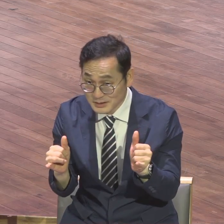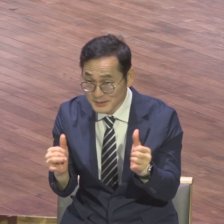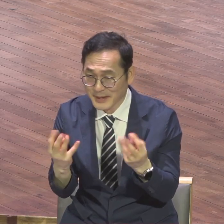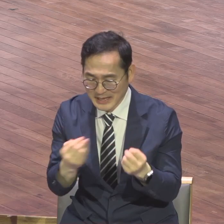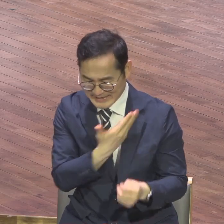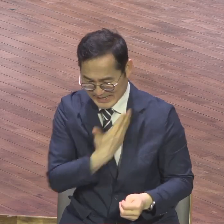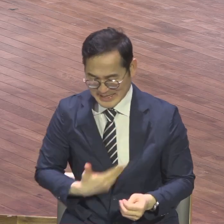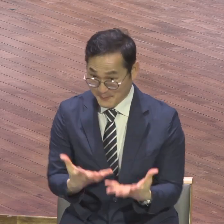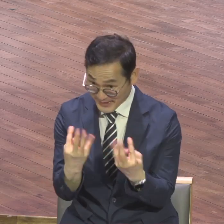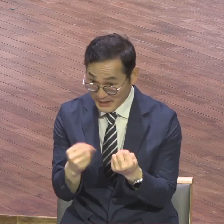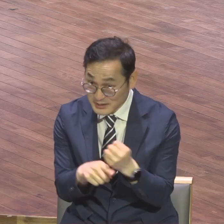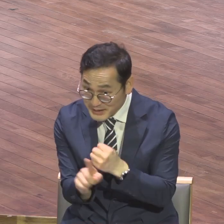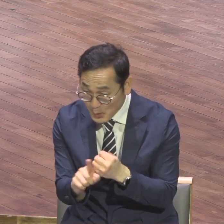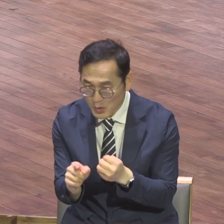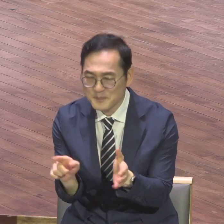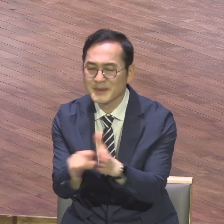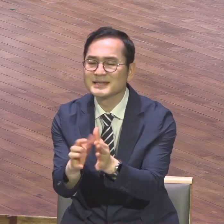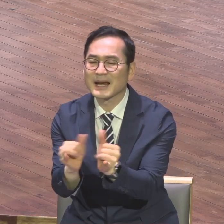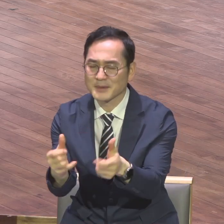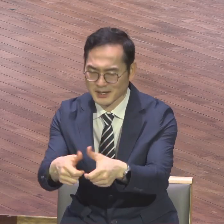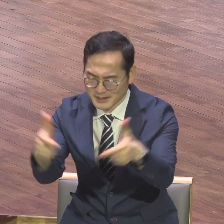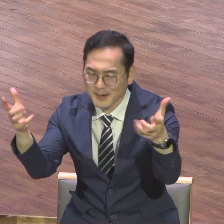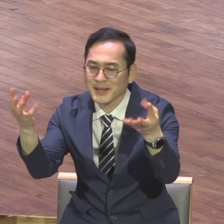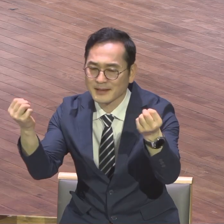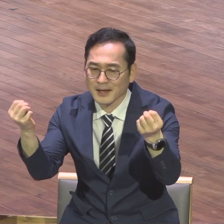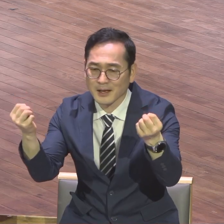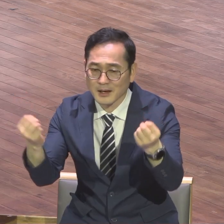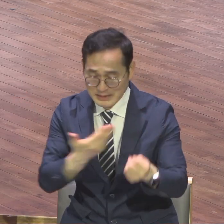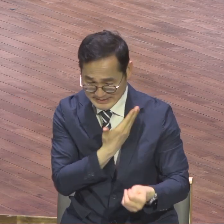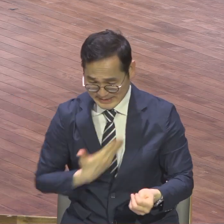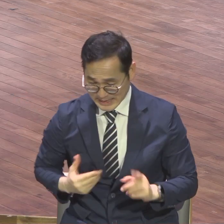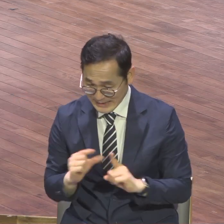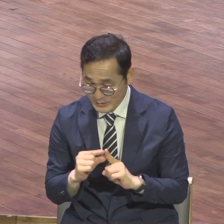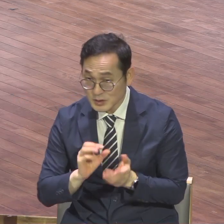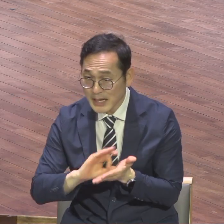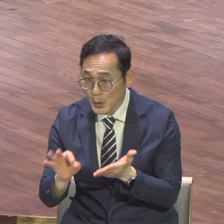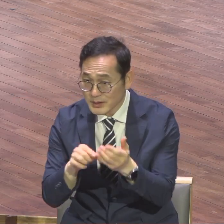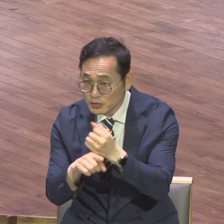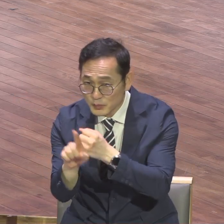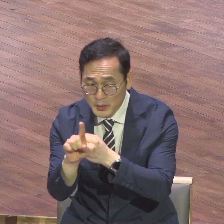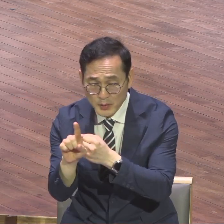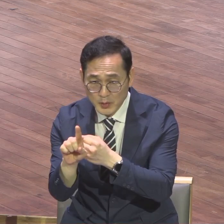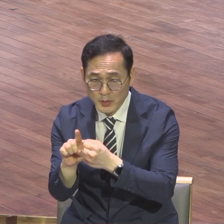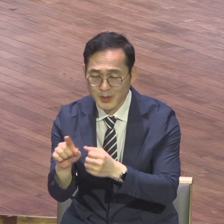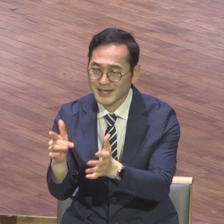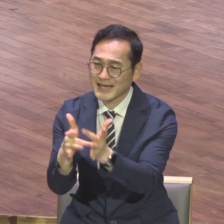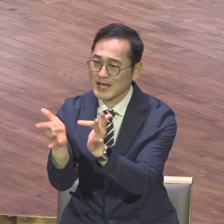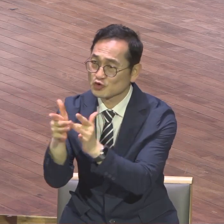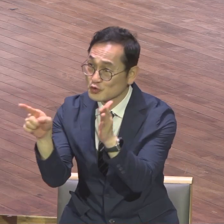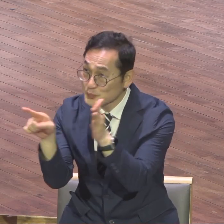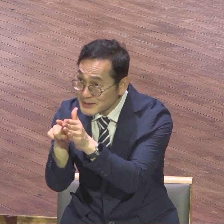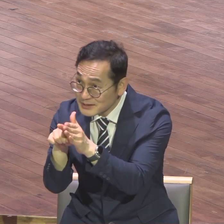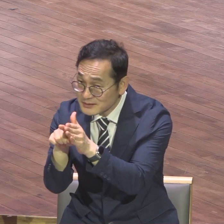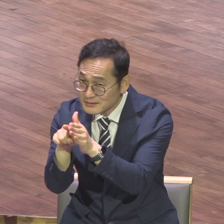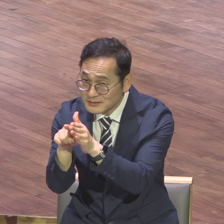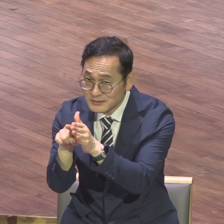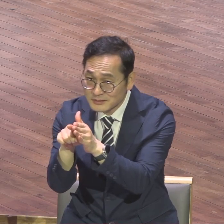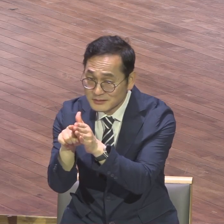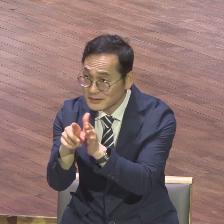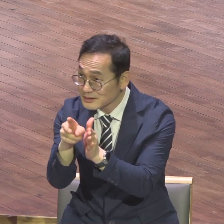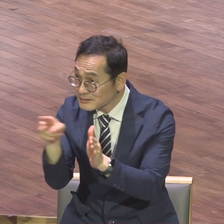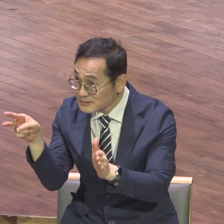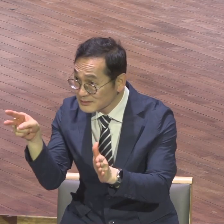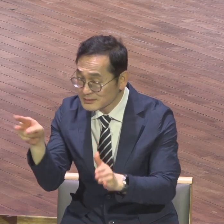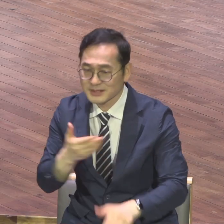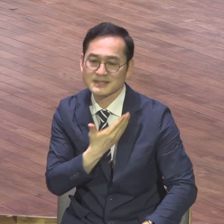말은 믿는 자들이 많았다. 왜 제자라 용어를 썼냐. 그 당시에는요 예수를 믿는다